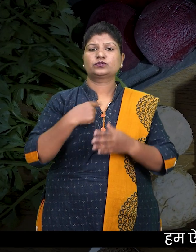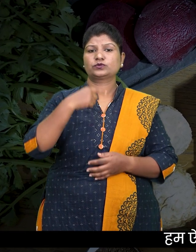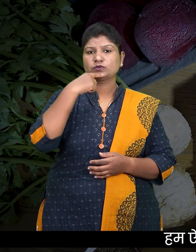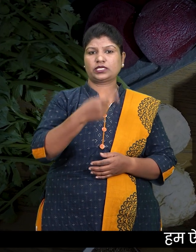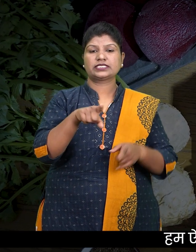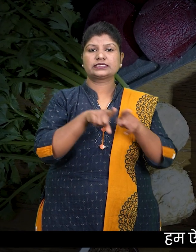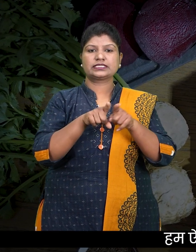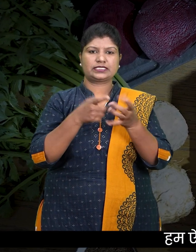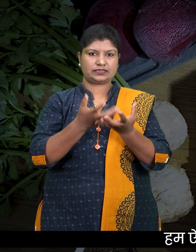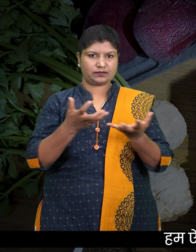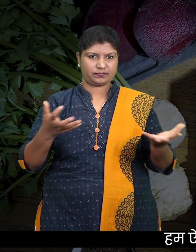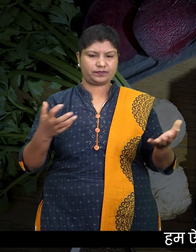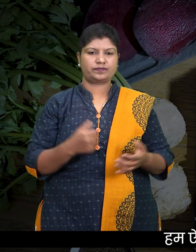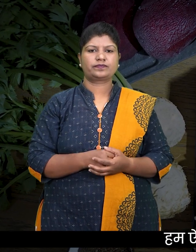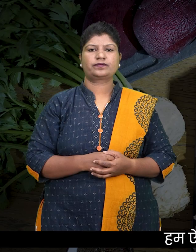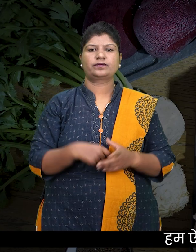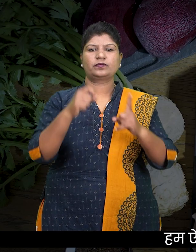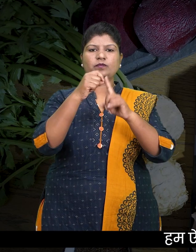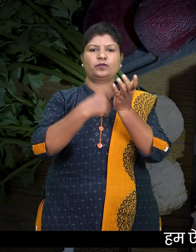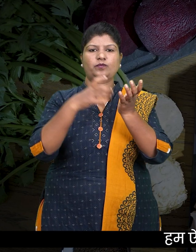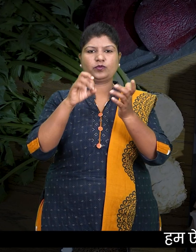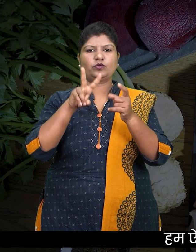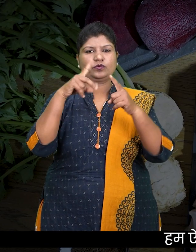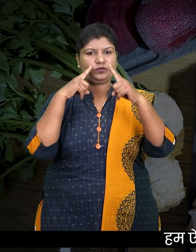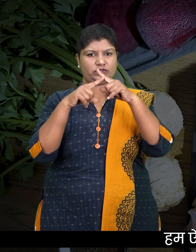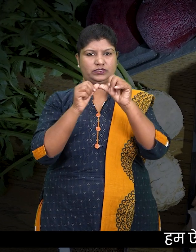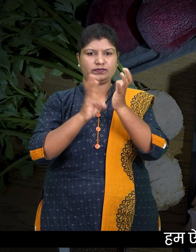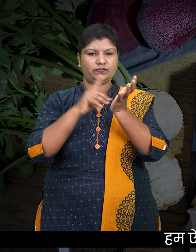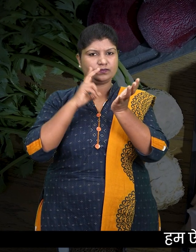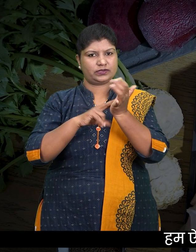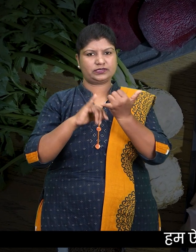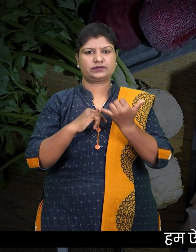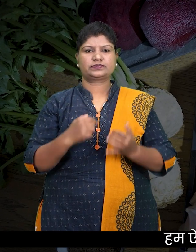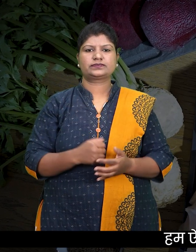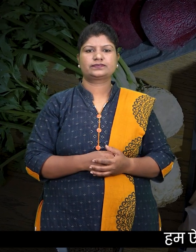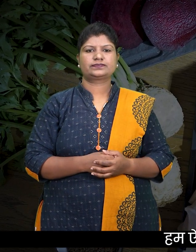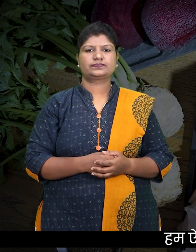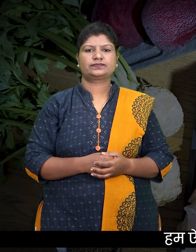हम ऐसे पदार्थों को प्रोविटामिन्स कहते हैं।